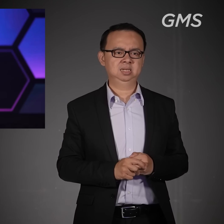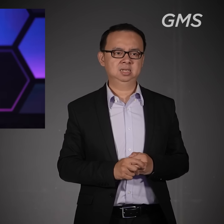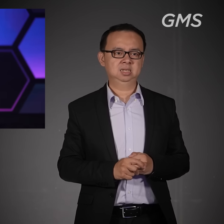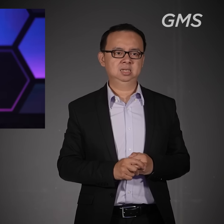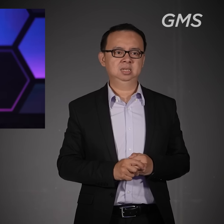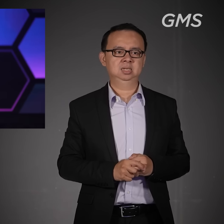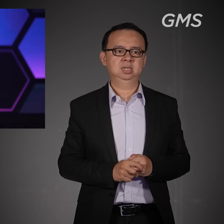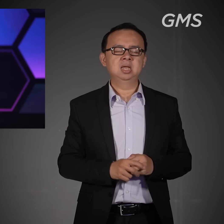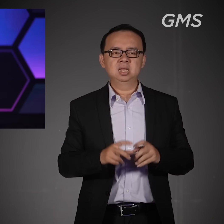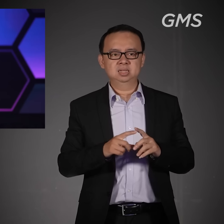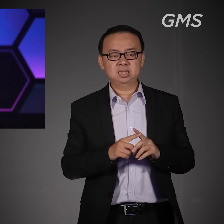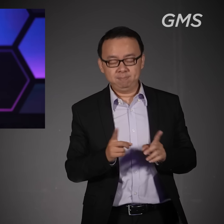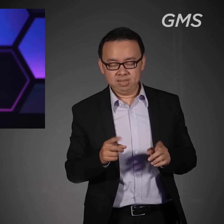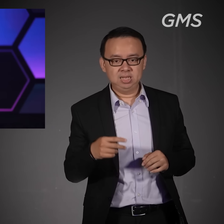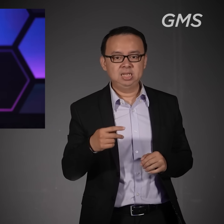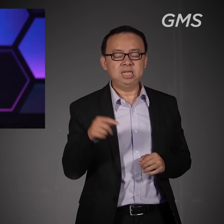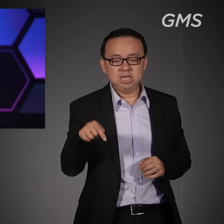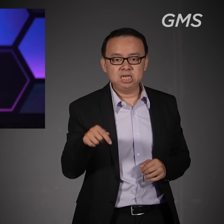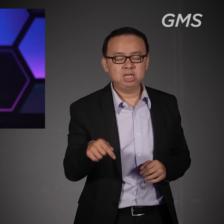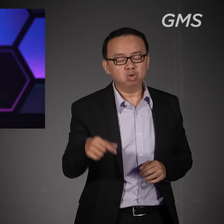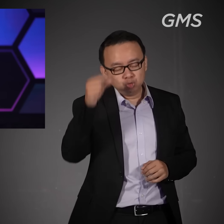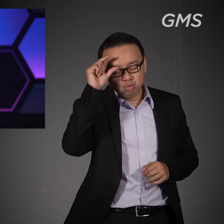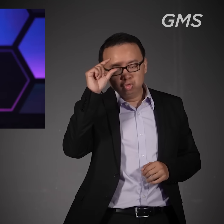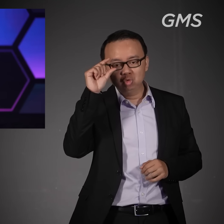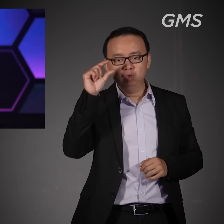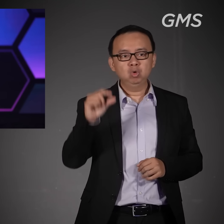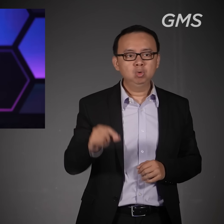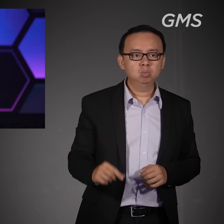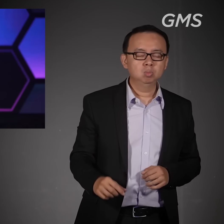untuk menyambut rencana Tuhan yang di depan.